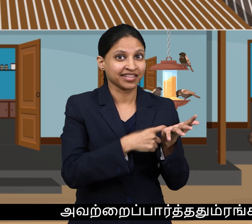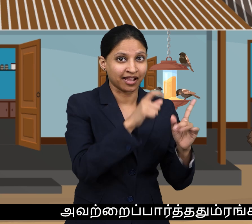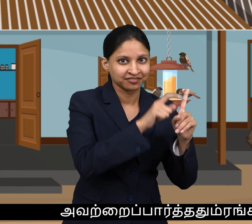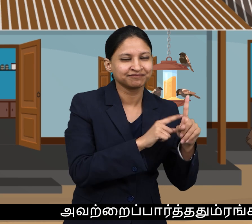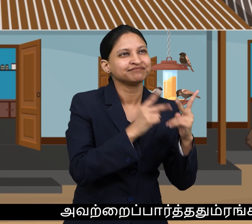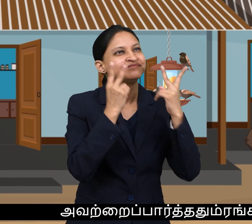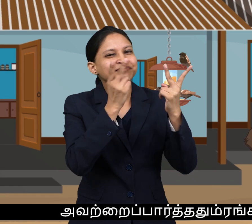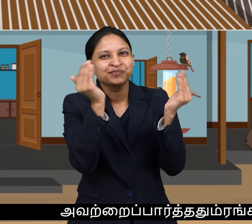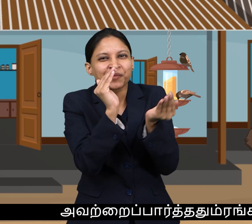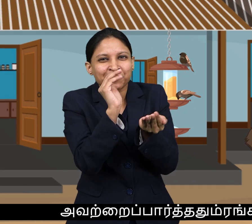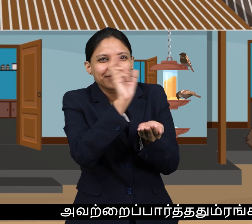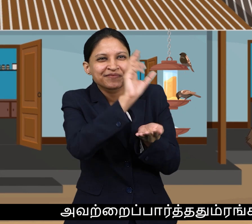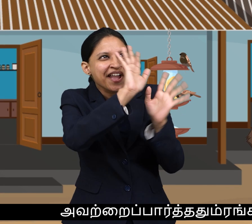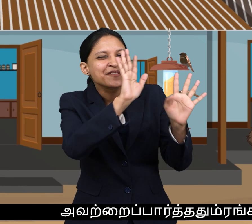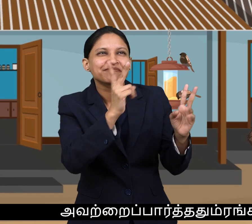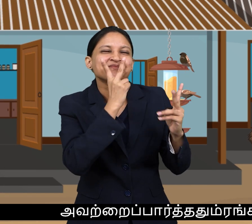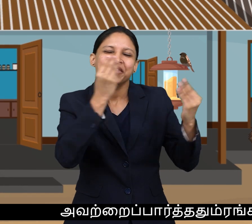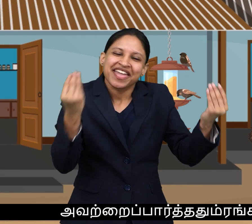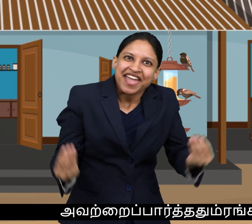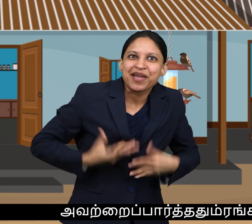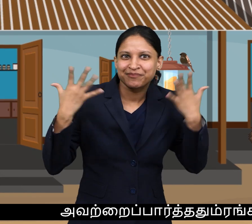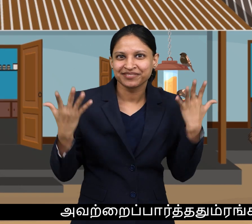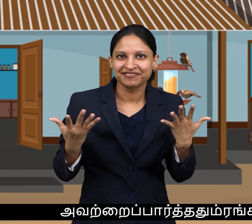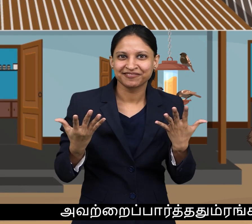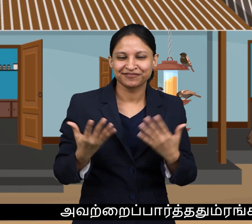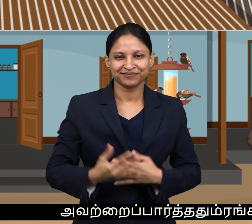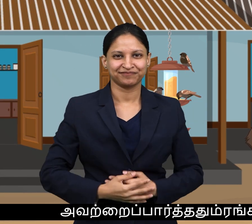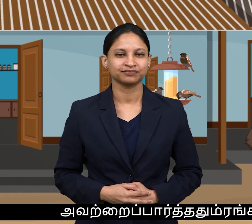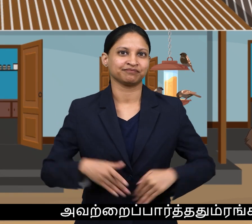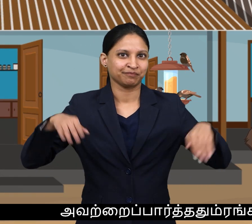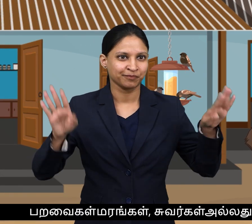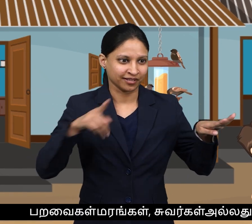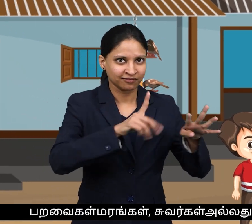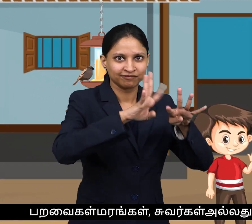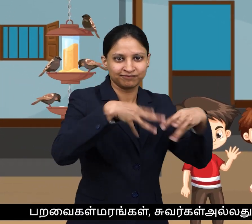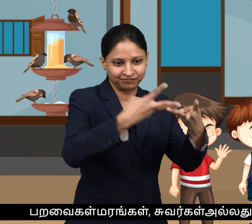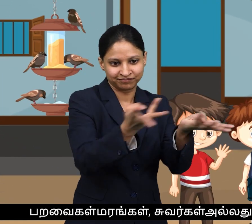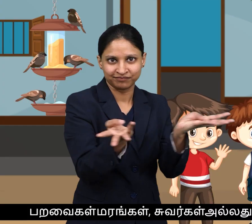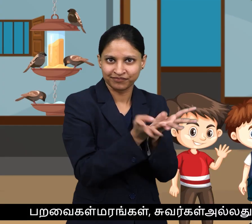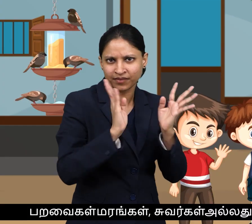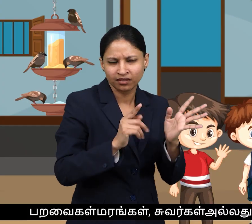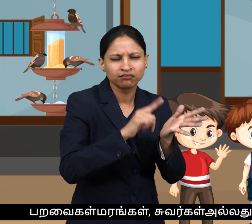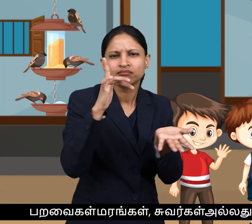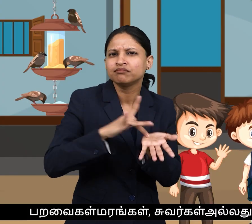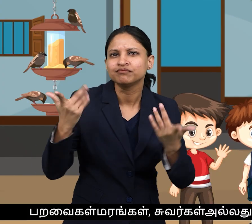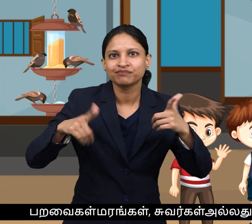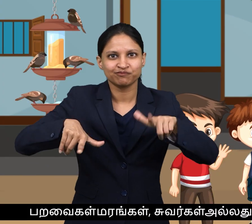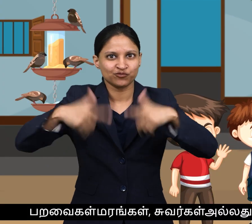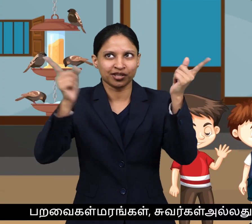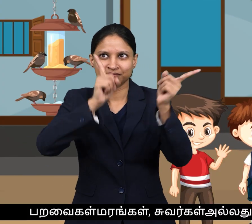அவற்றை பார்த்ததும் ரங்கா மிகவும் மகிழ்ச்சி அடைந்தான். பறவைகள் மரங்கள், சுவர்கள்